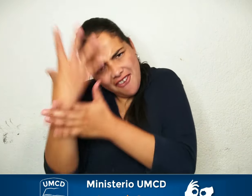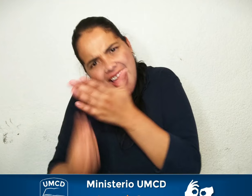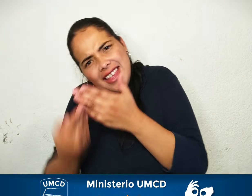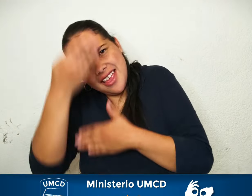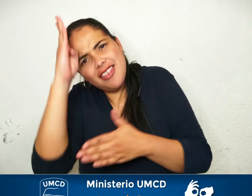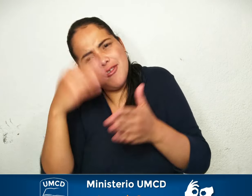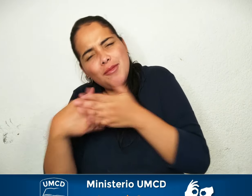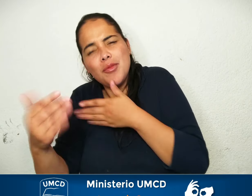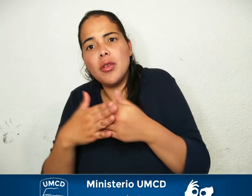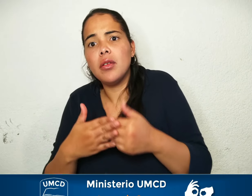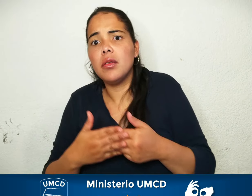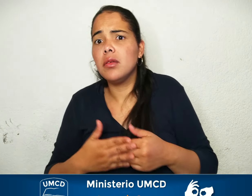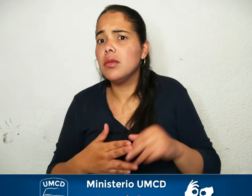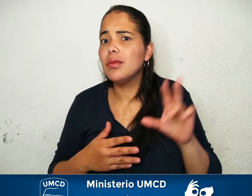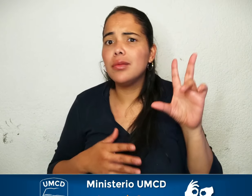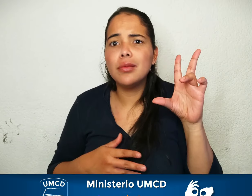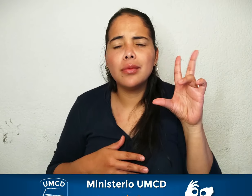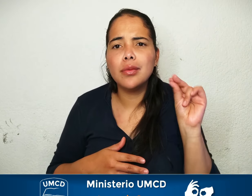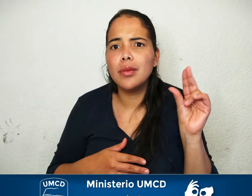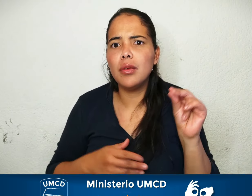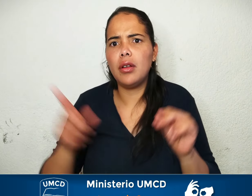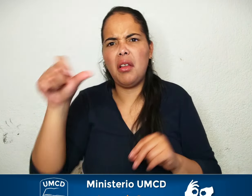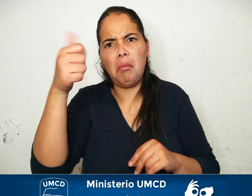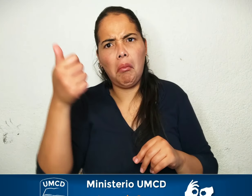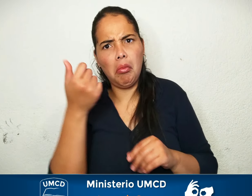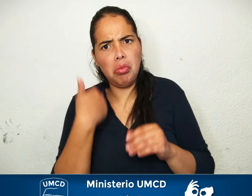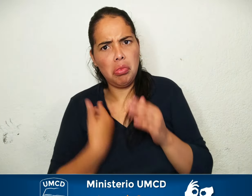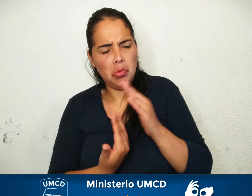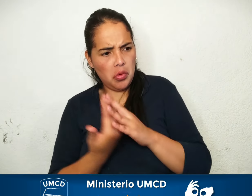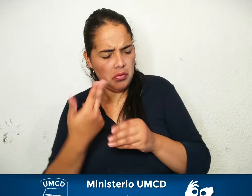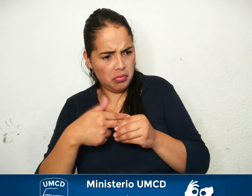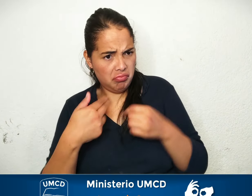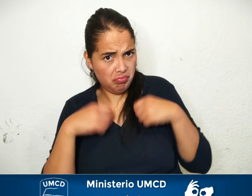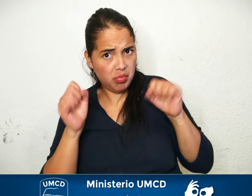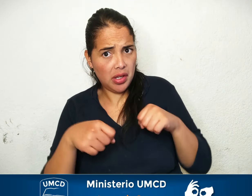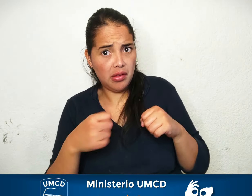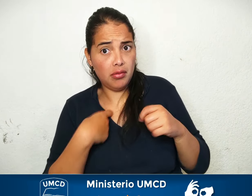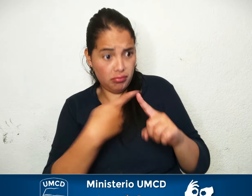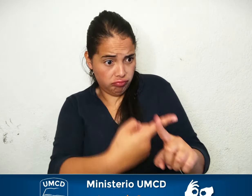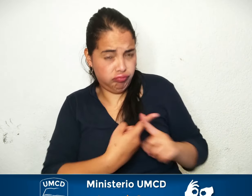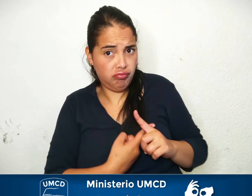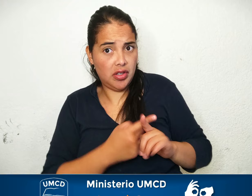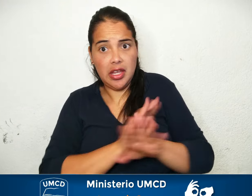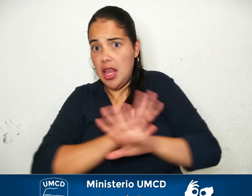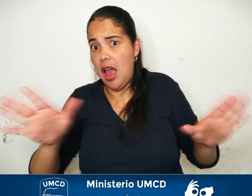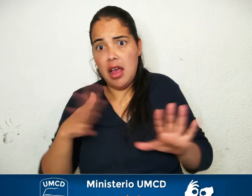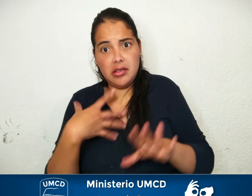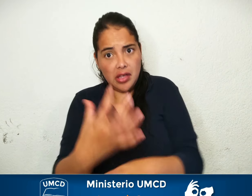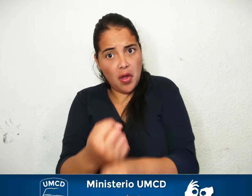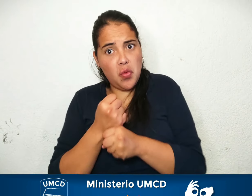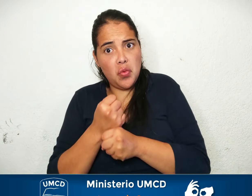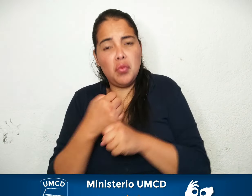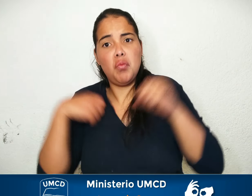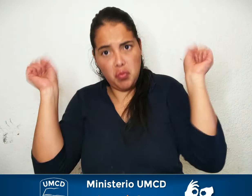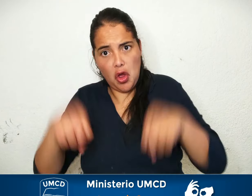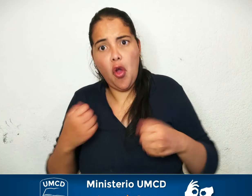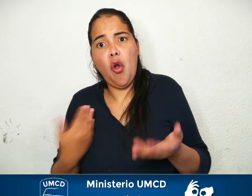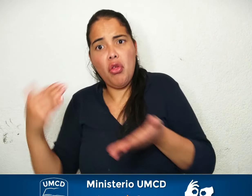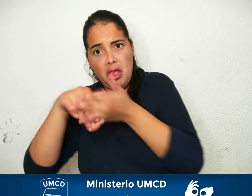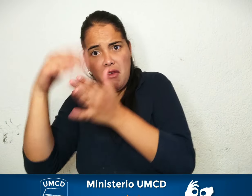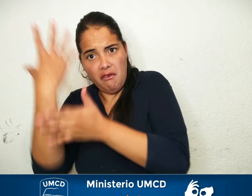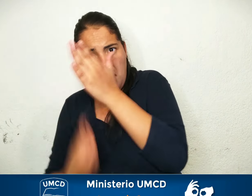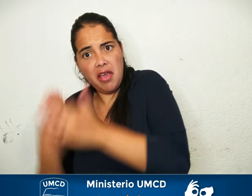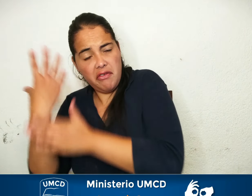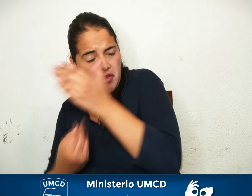daban cuenta que su comportamiento sí afectaba a los nuevos creyentes. ¿Qué es lo que sucedía? En ese tiempo había